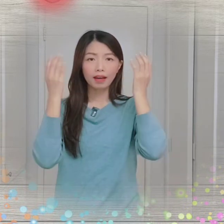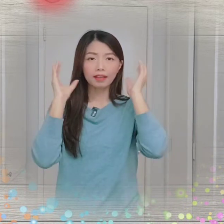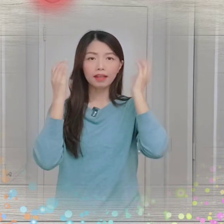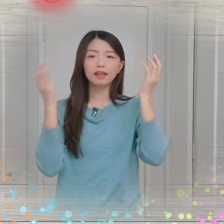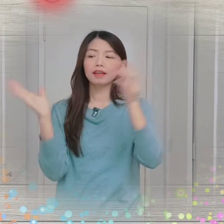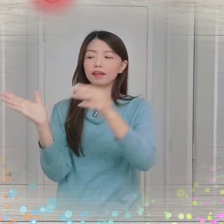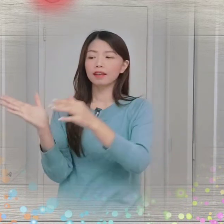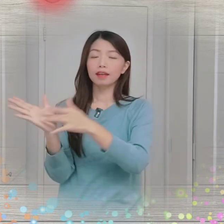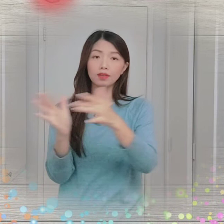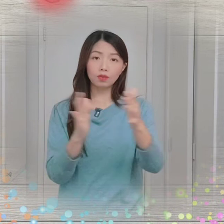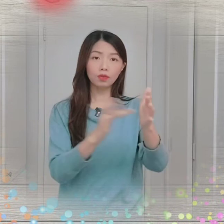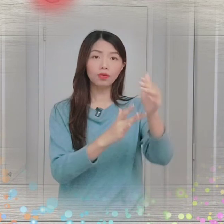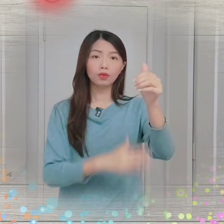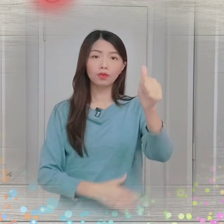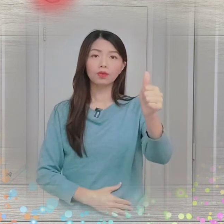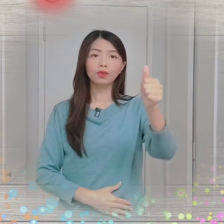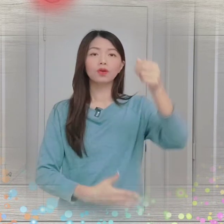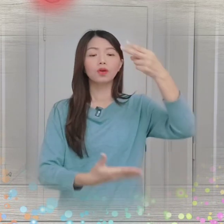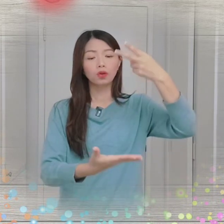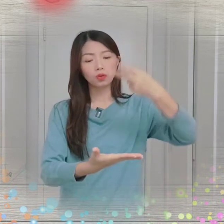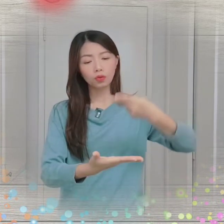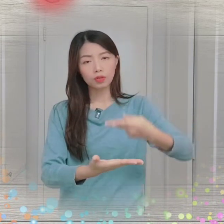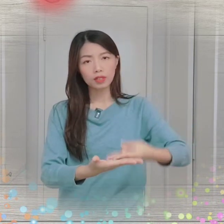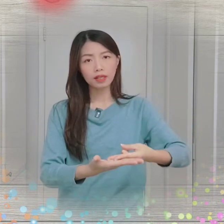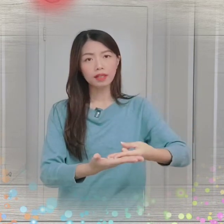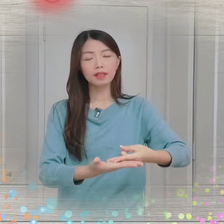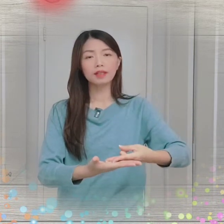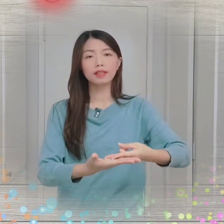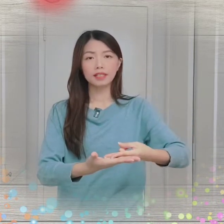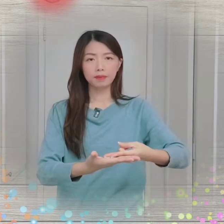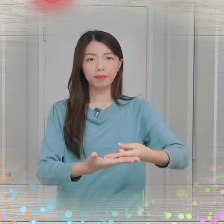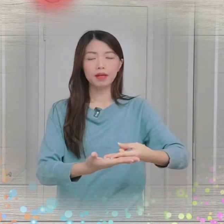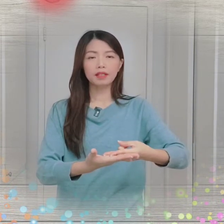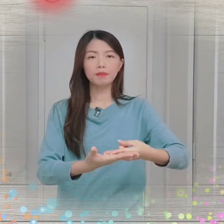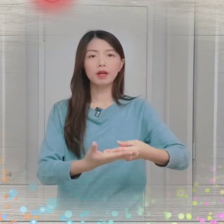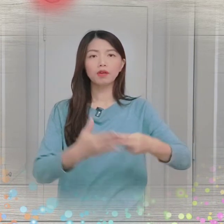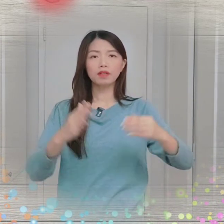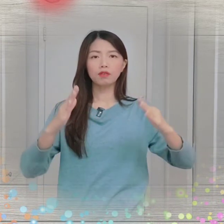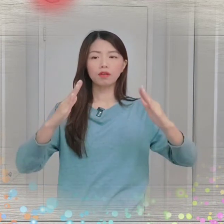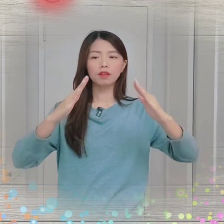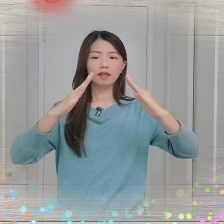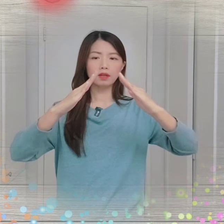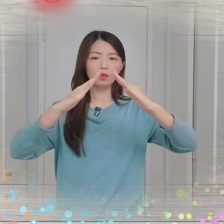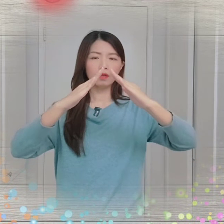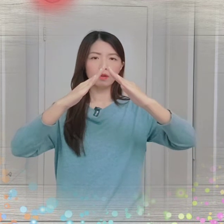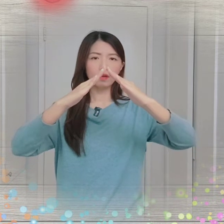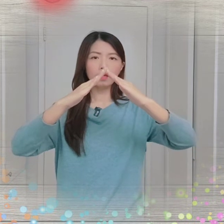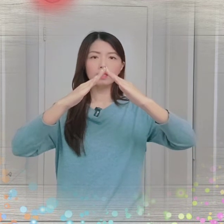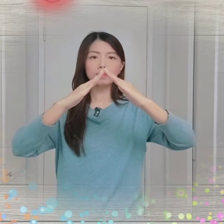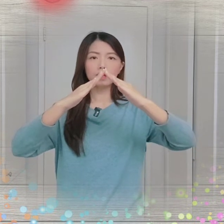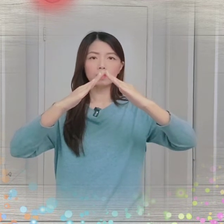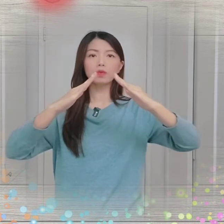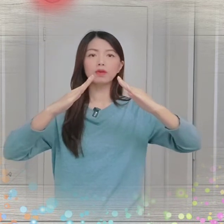아기 예수 누우신 집 집이라고 하는 뜻의 수어는 양손을